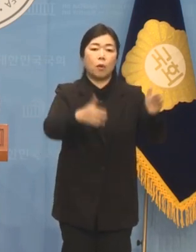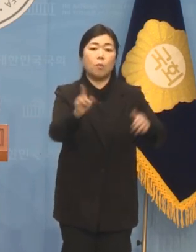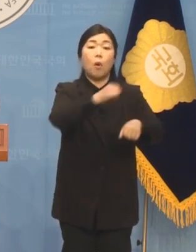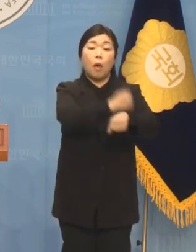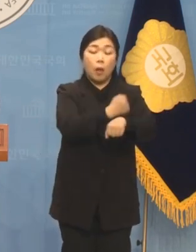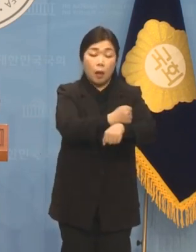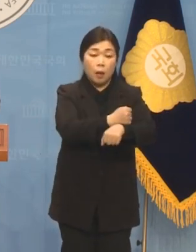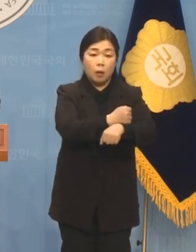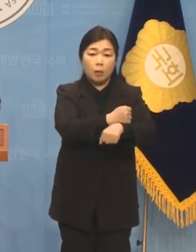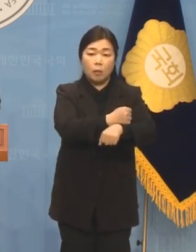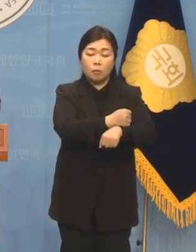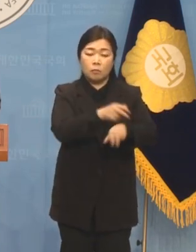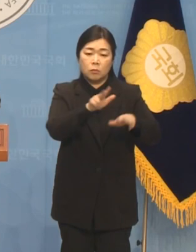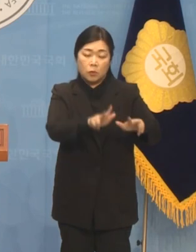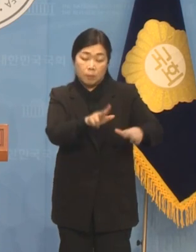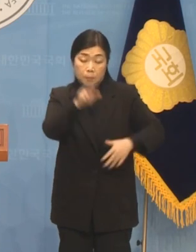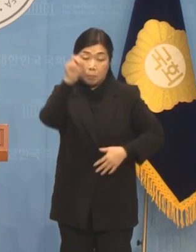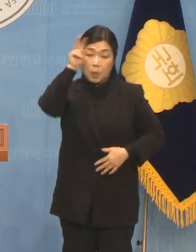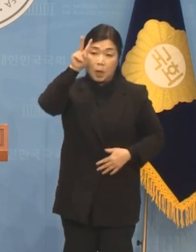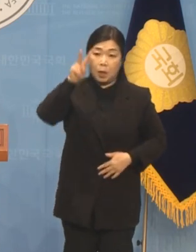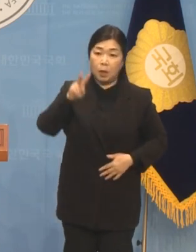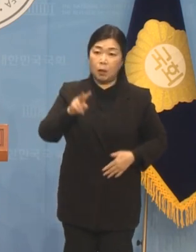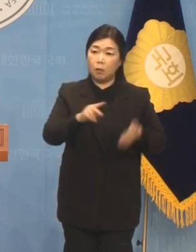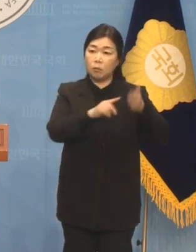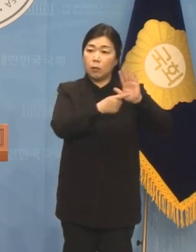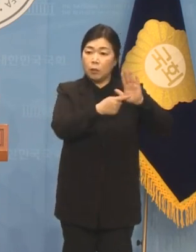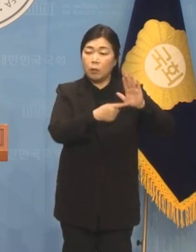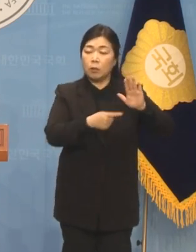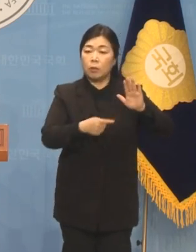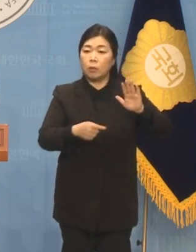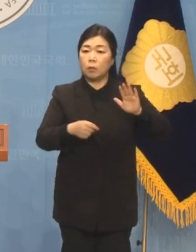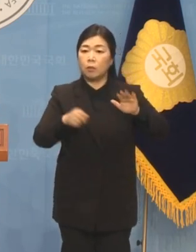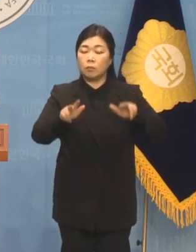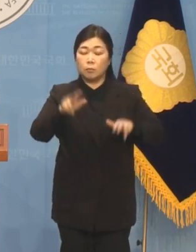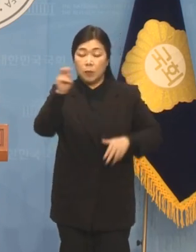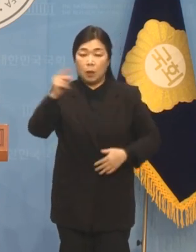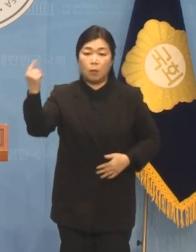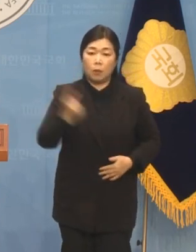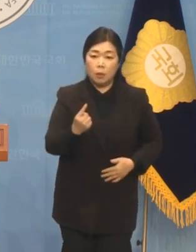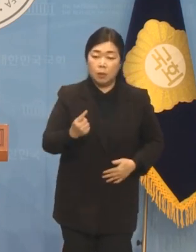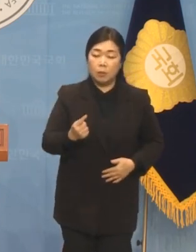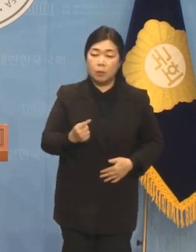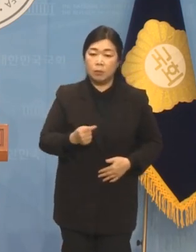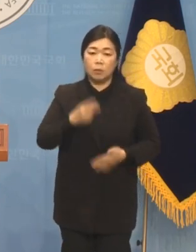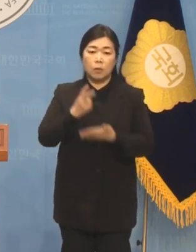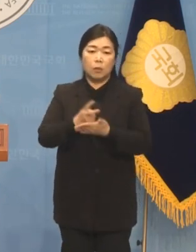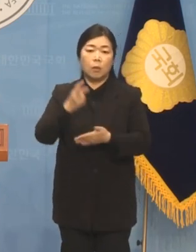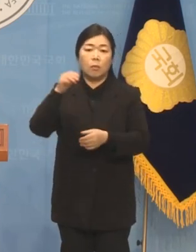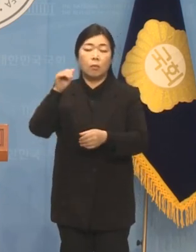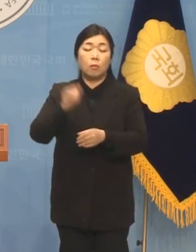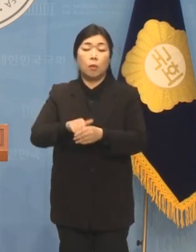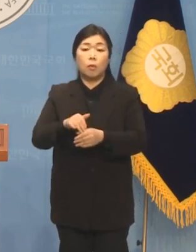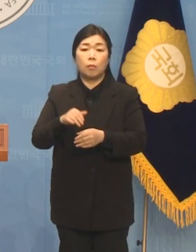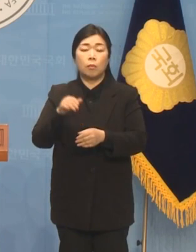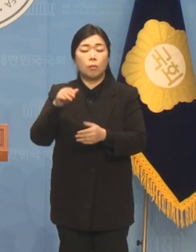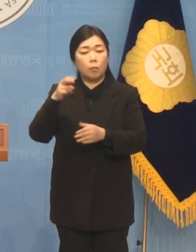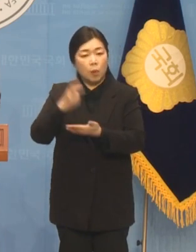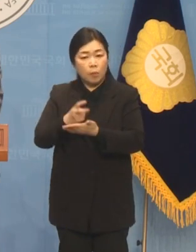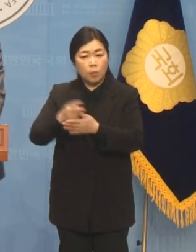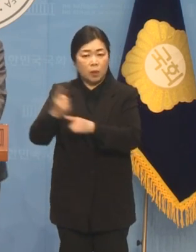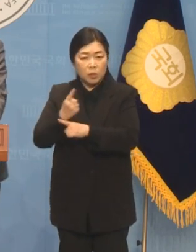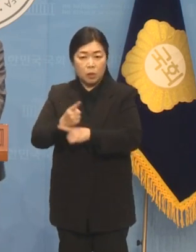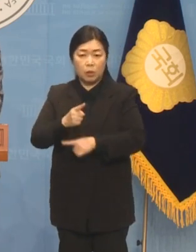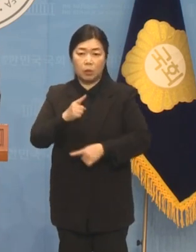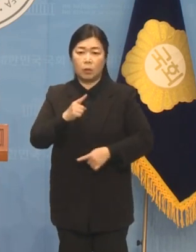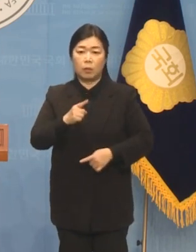뭐 하다가 선거를 목전에 두고 법을 개정하겠다고 공언을 하는 것인가? 고민정 후보에게